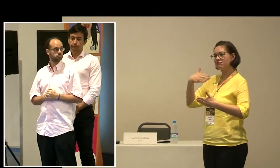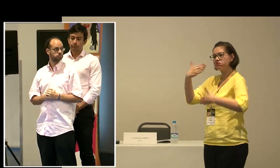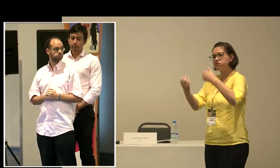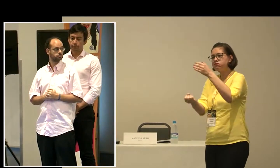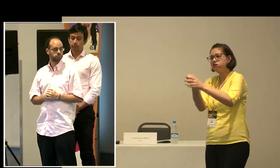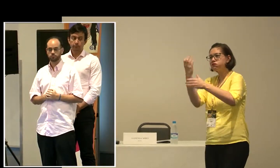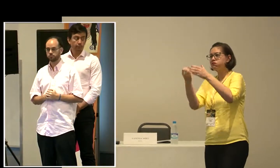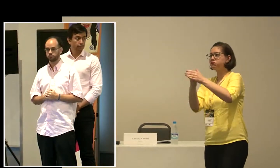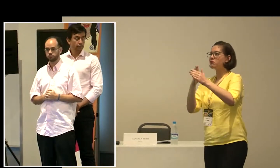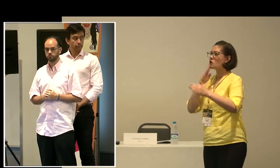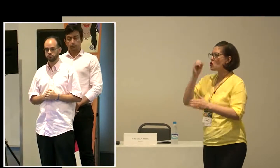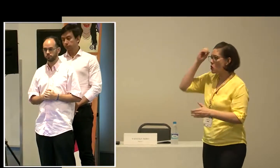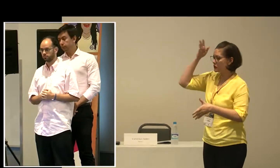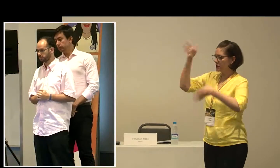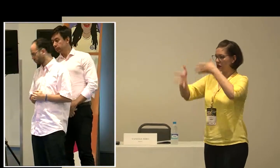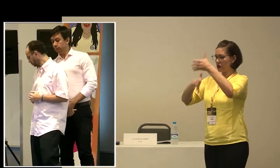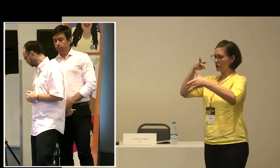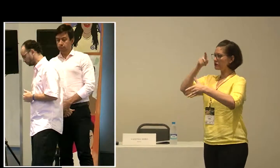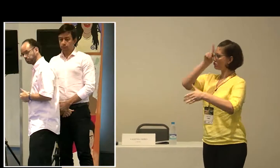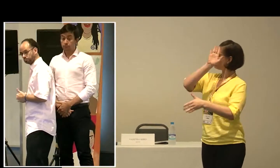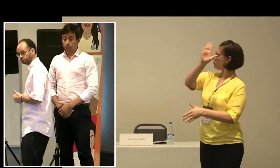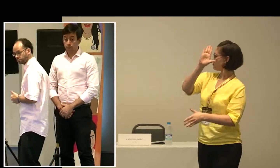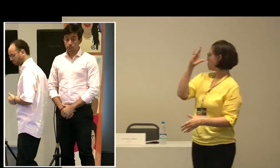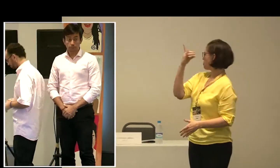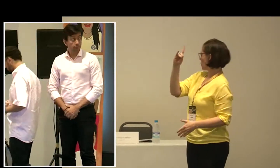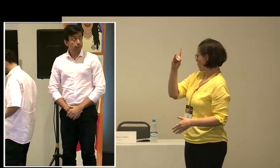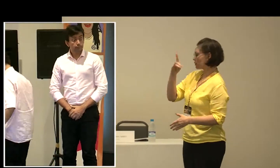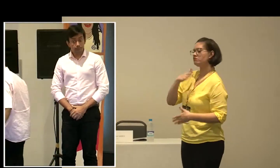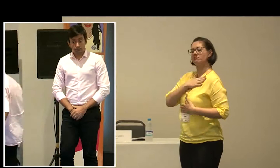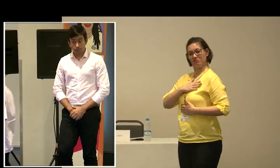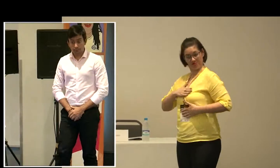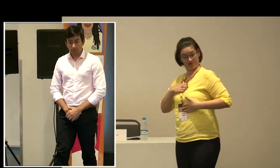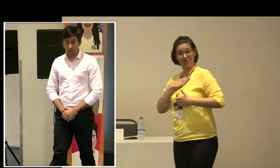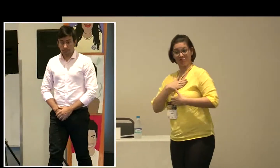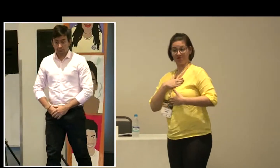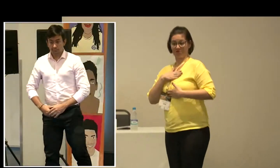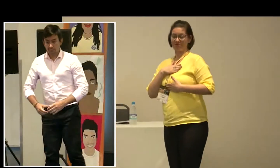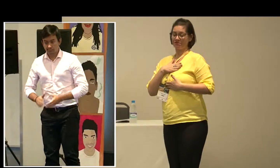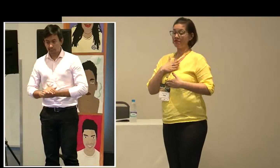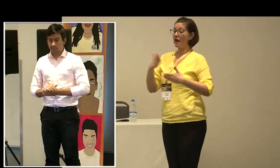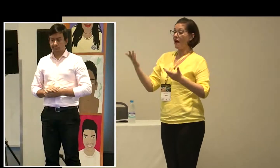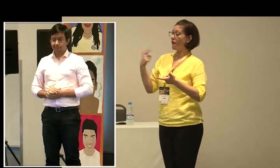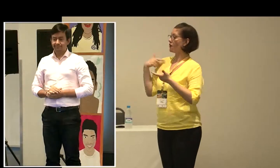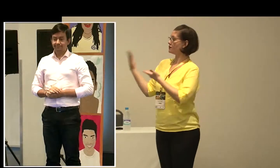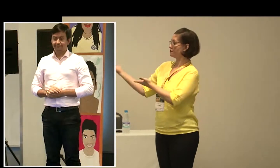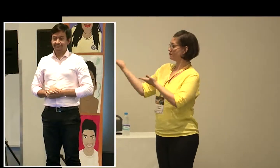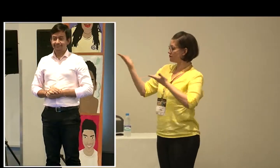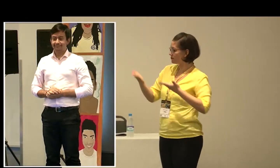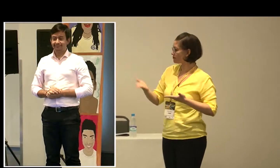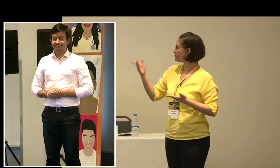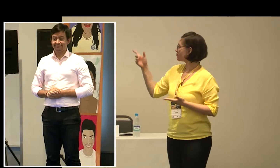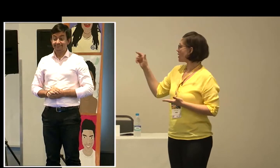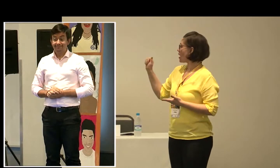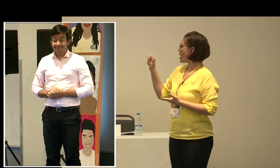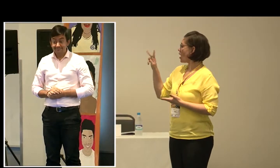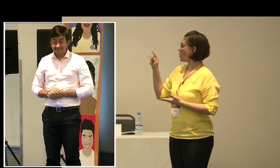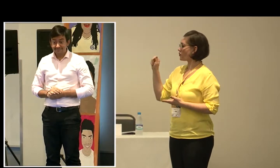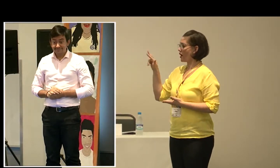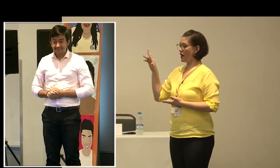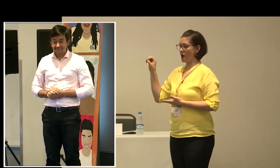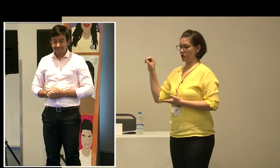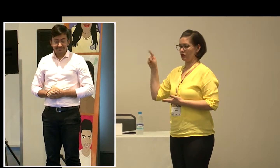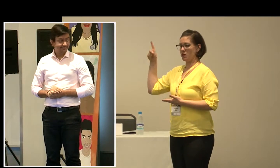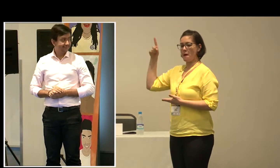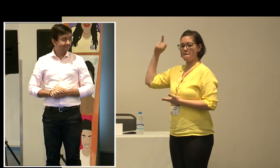Ótima palestra, né? Muito interessante ver o desenvolvimento da comunidade surda boliviana. Agora eu gostaria